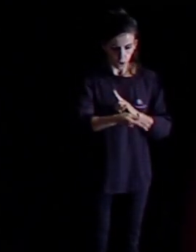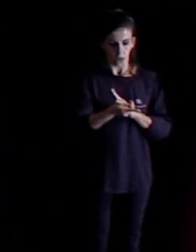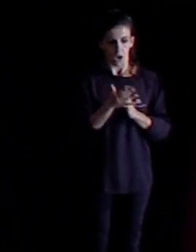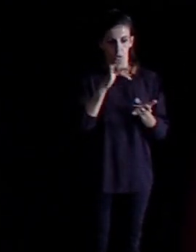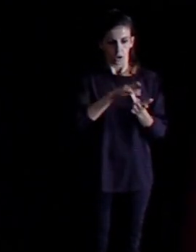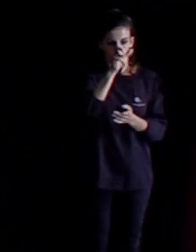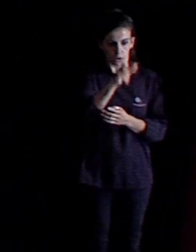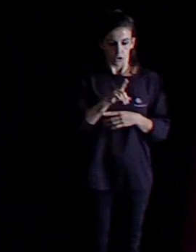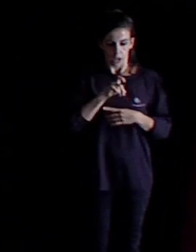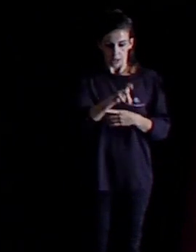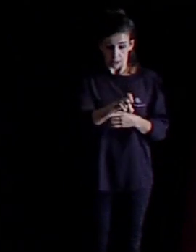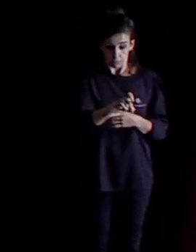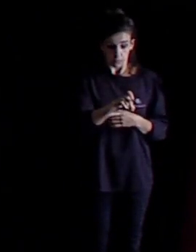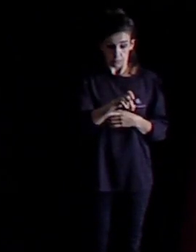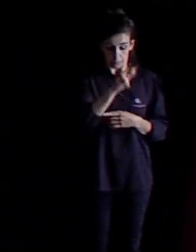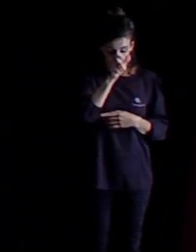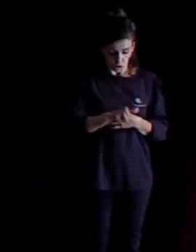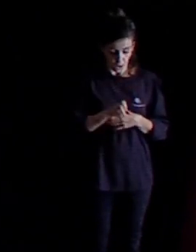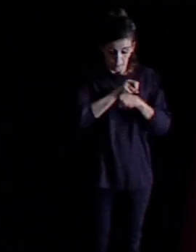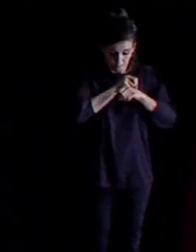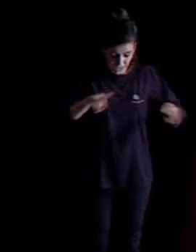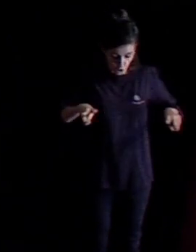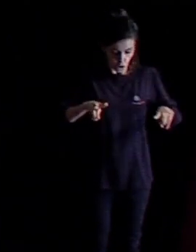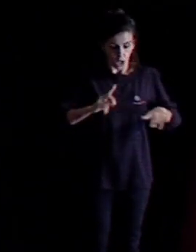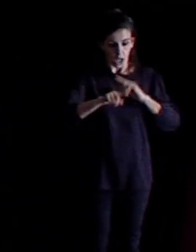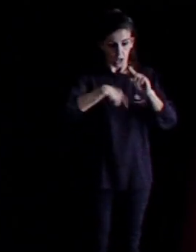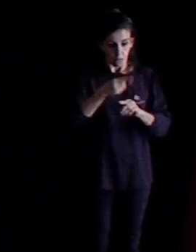personas que tienen peores reacciones son las que tienen